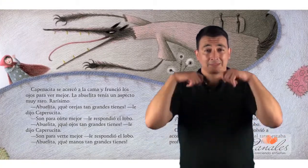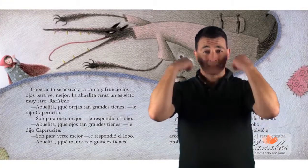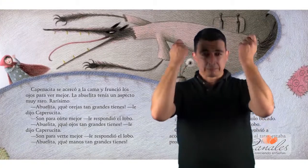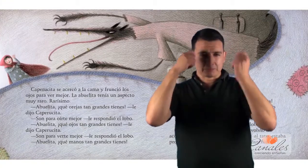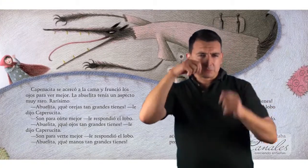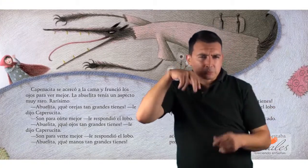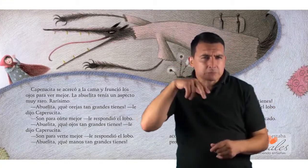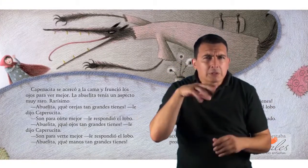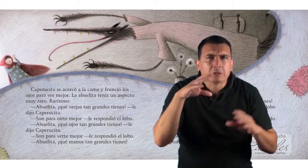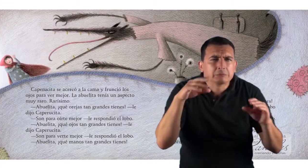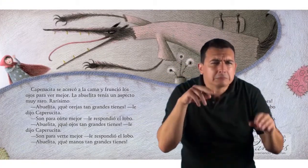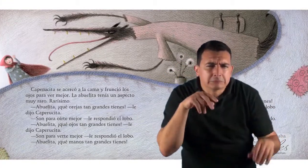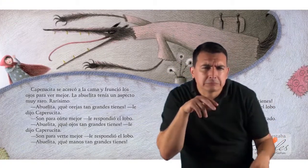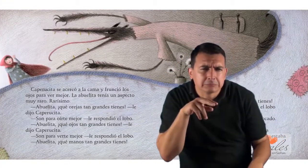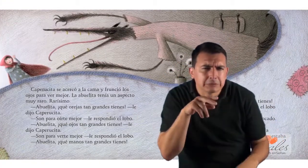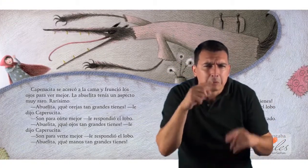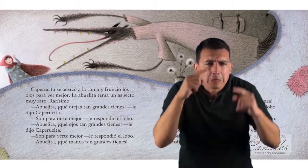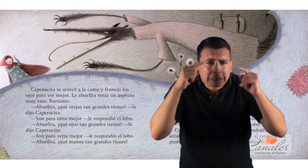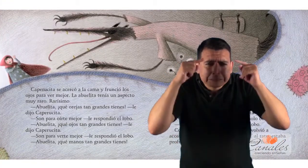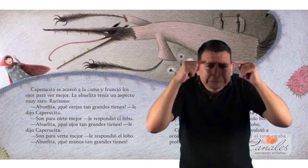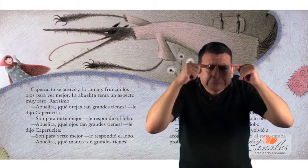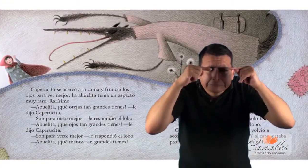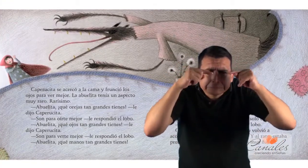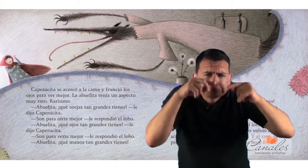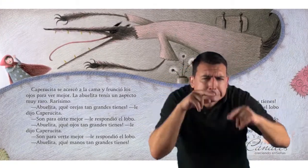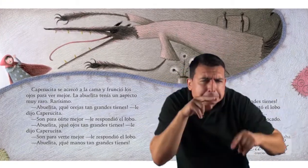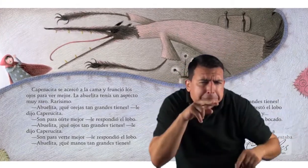Caperucita se acercó a la cama y frunció los ojos para ver mejor.